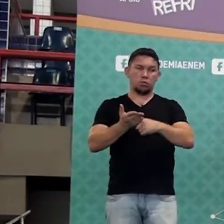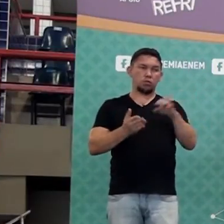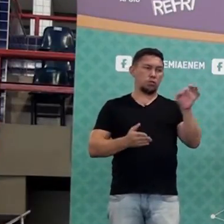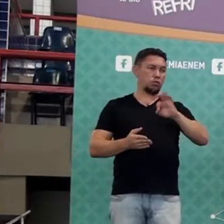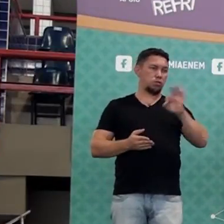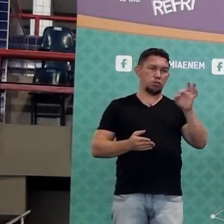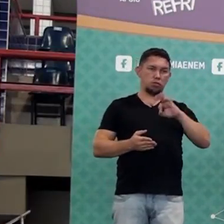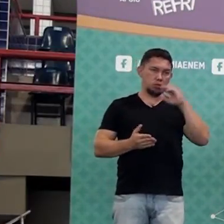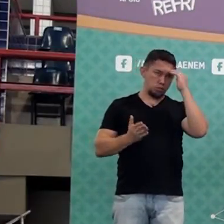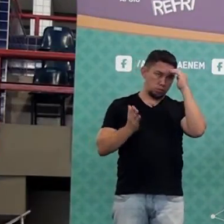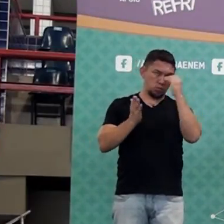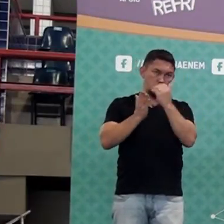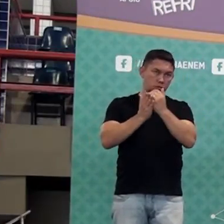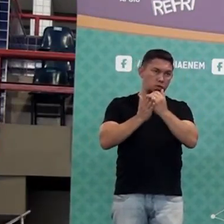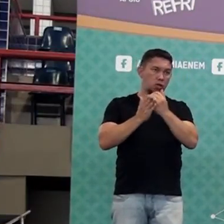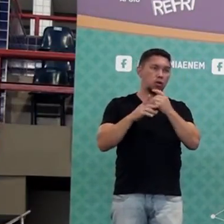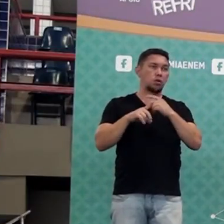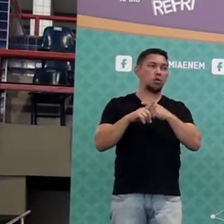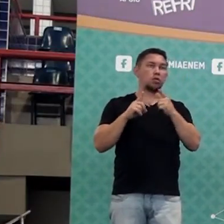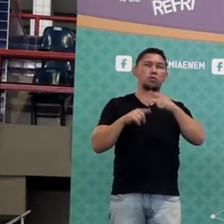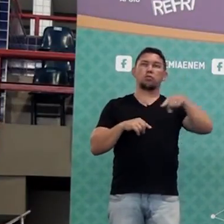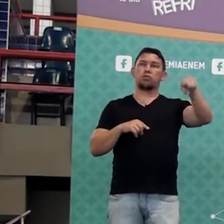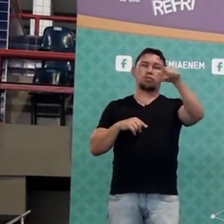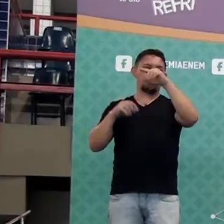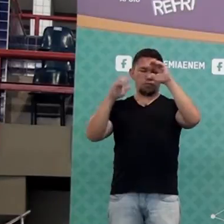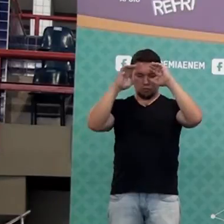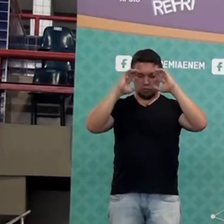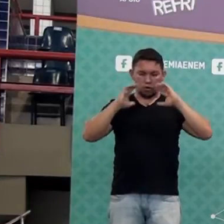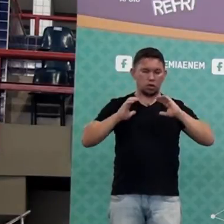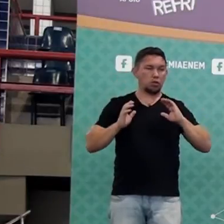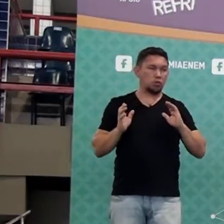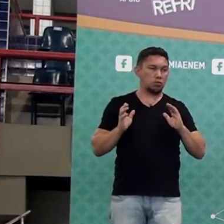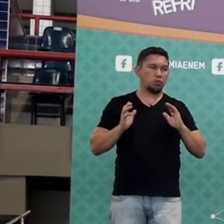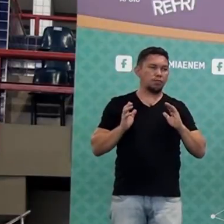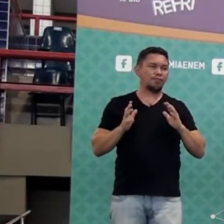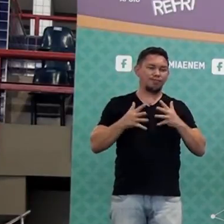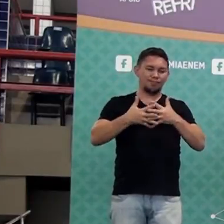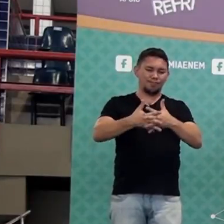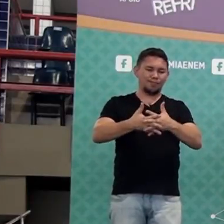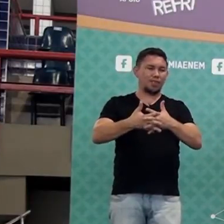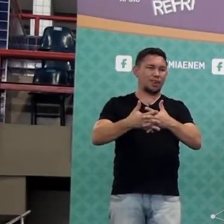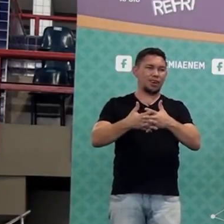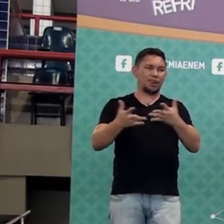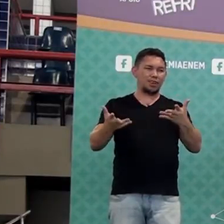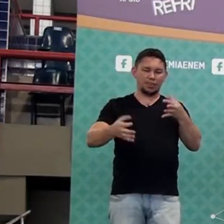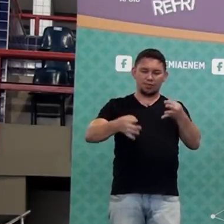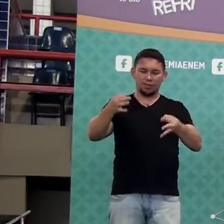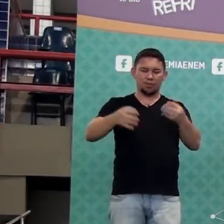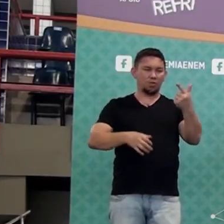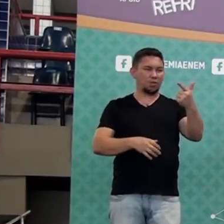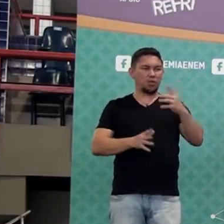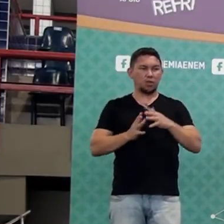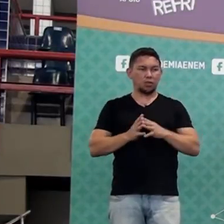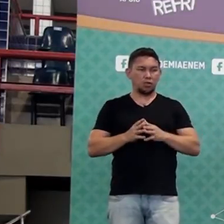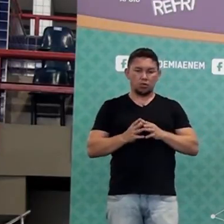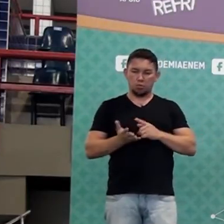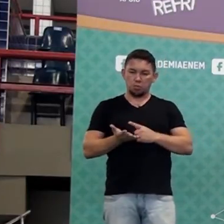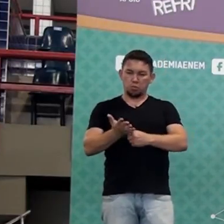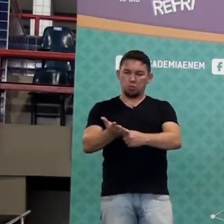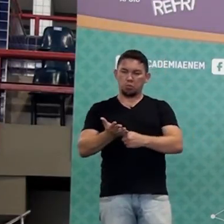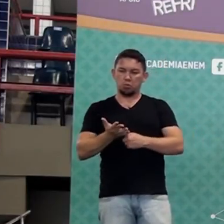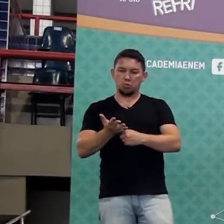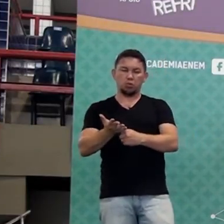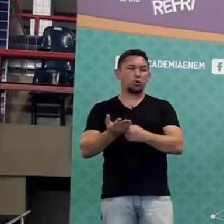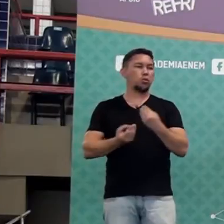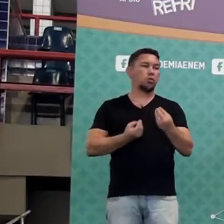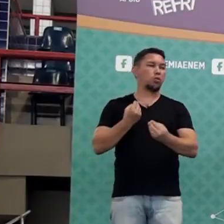do acordo. E eles querem que todos os outros países cumpram. Aí a coisa fica injusta, né? Porque se tem um acordo,